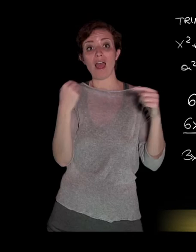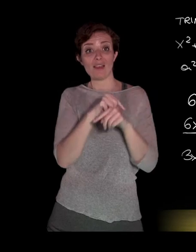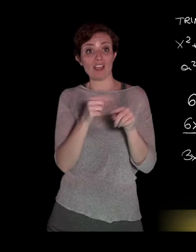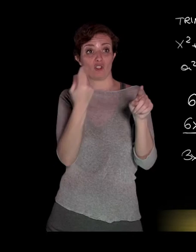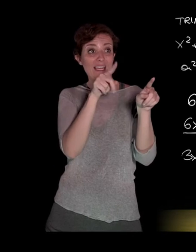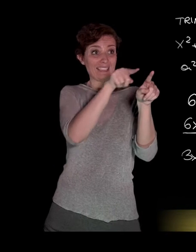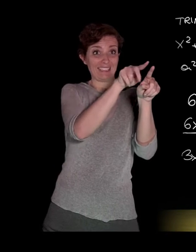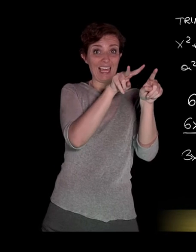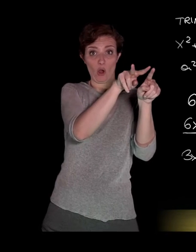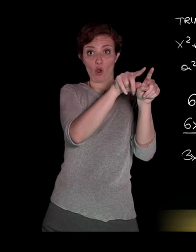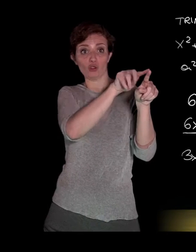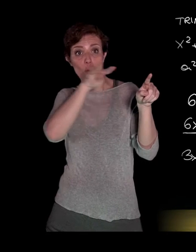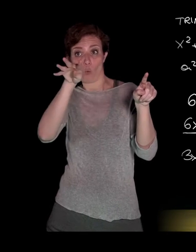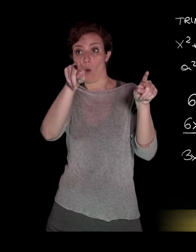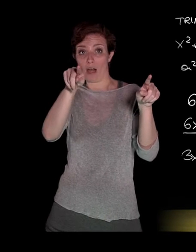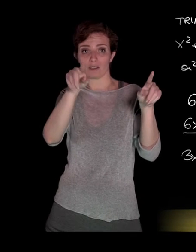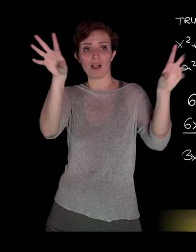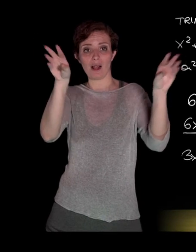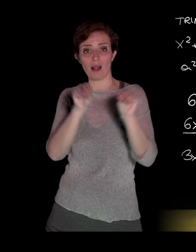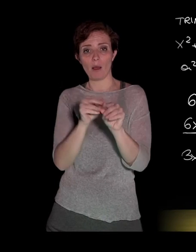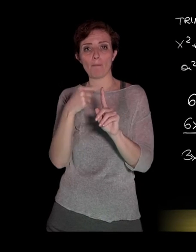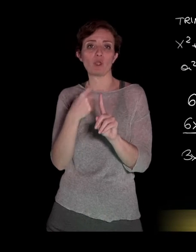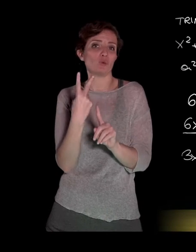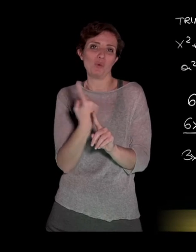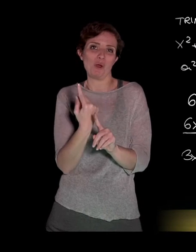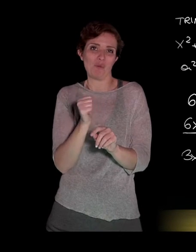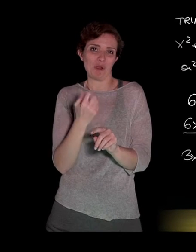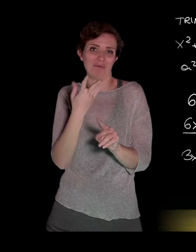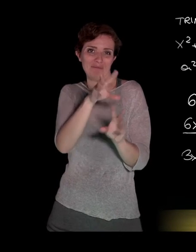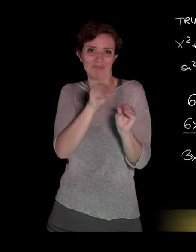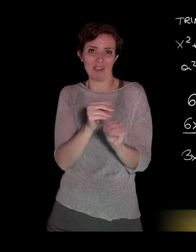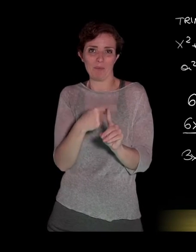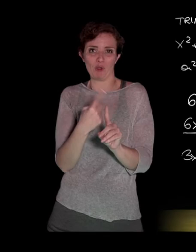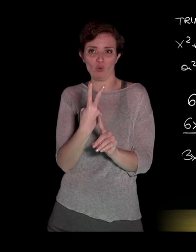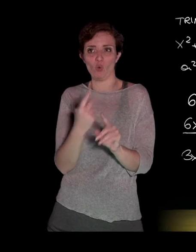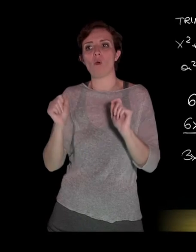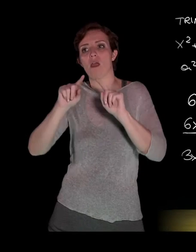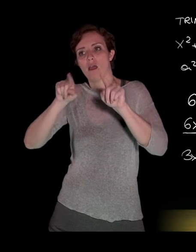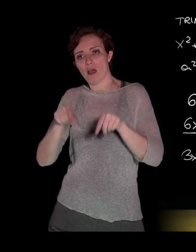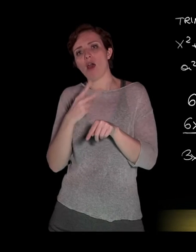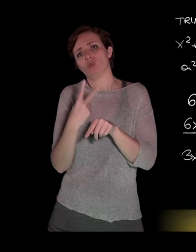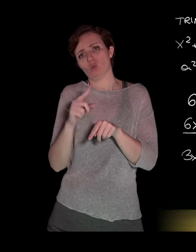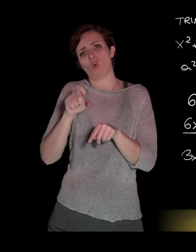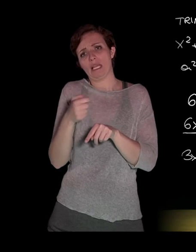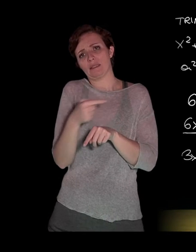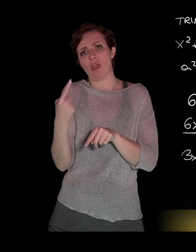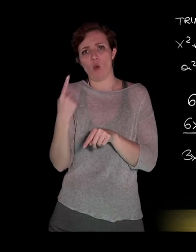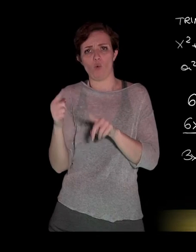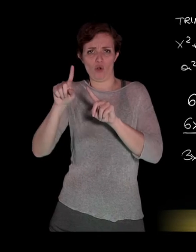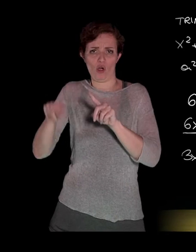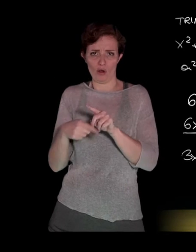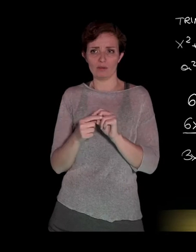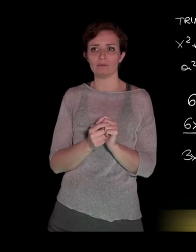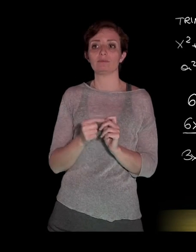questo secondo termine e questo quarto termine possiamo raccogliere semplicemente + 2 che ci darà esattamente un'altra volta